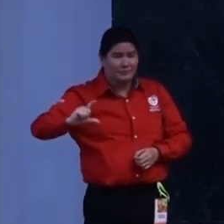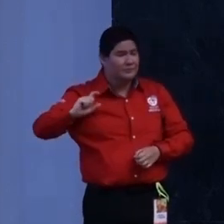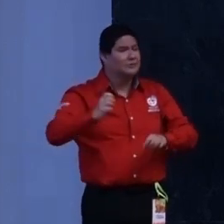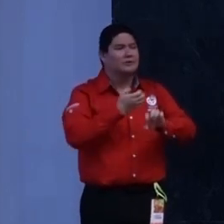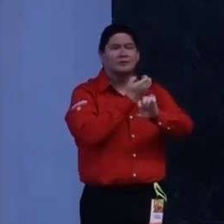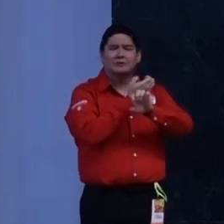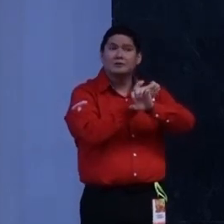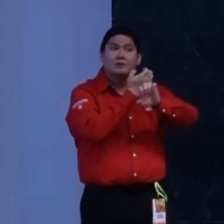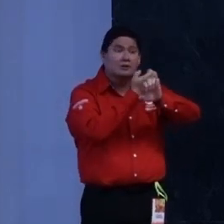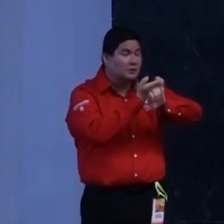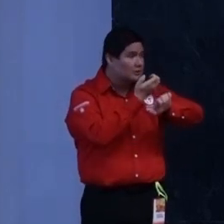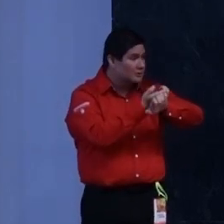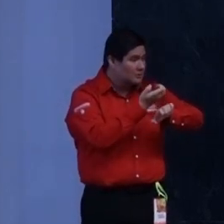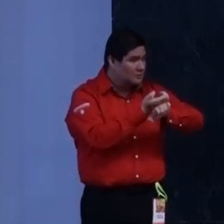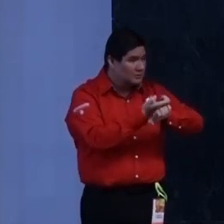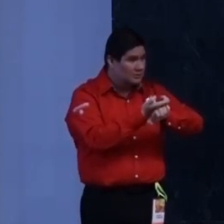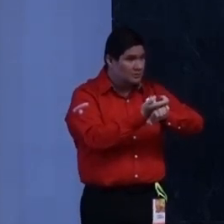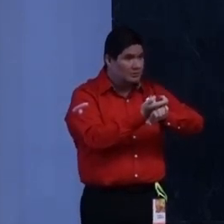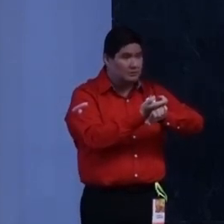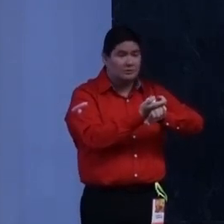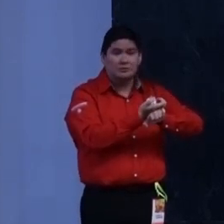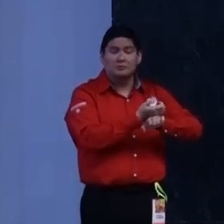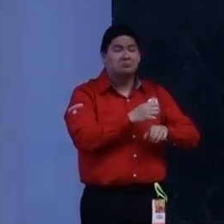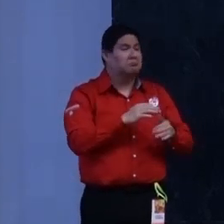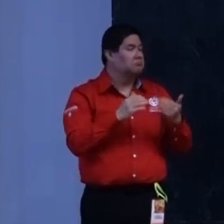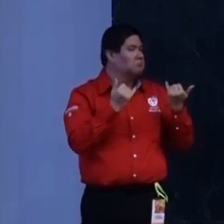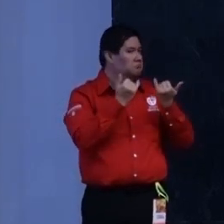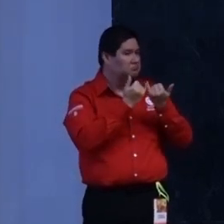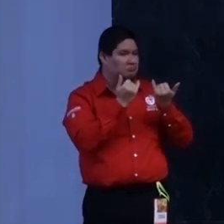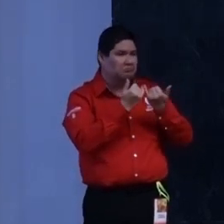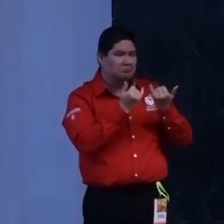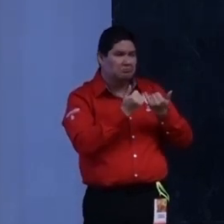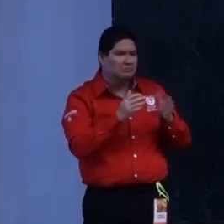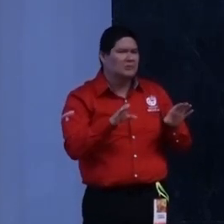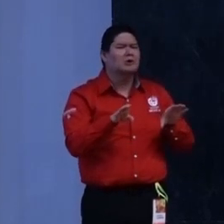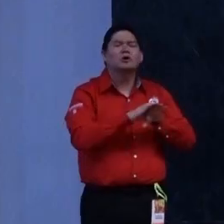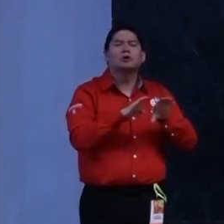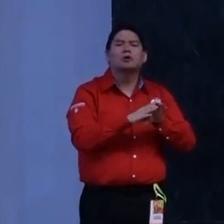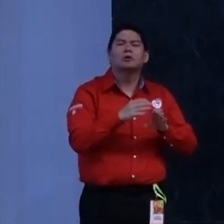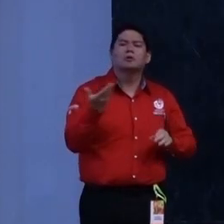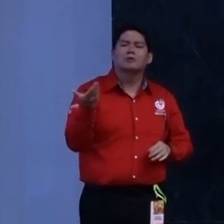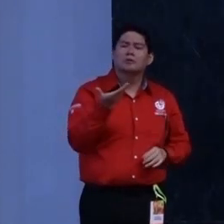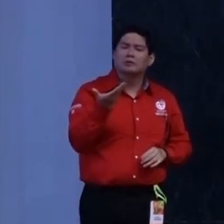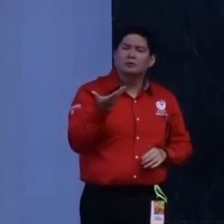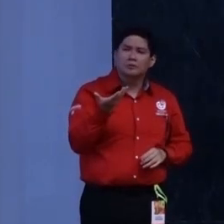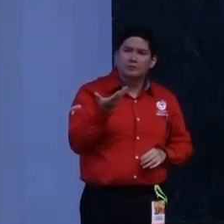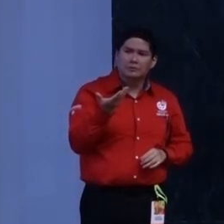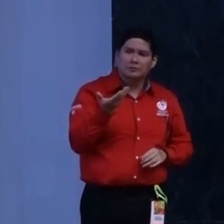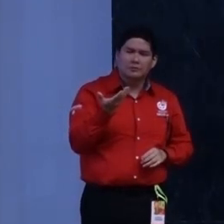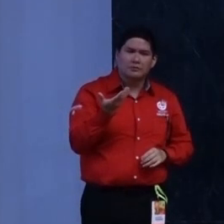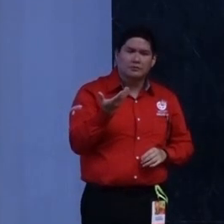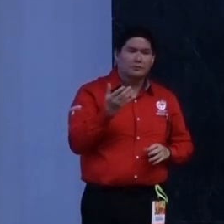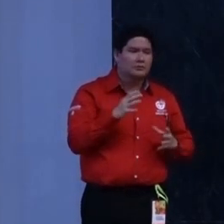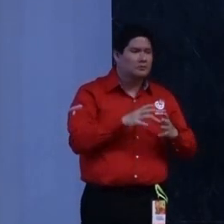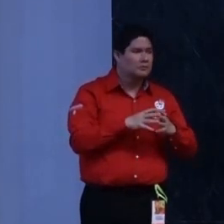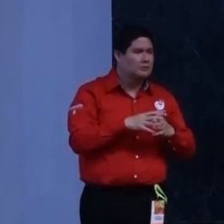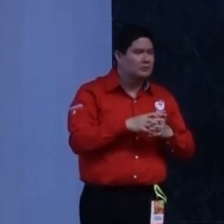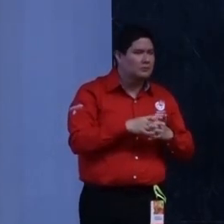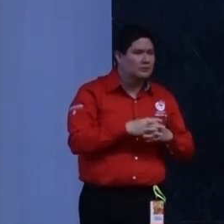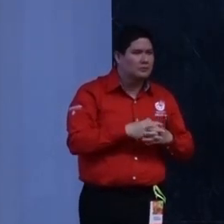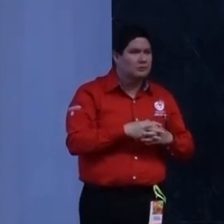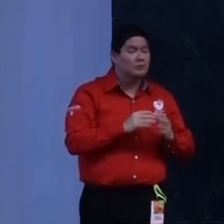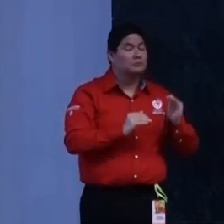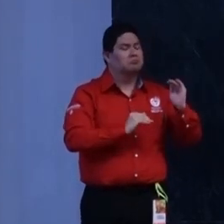Unidos no han logrado el 100%. ¿Cómo le hacemos? Vamos a ver,